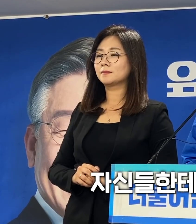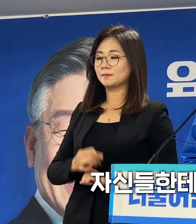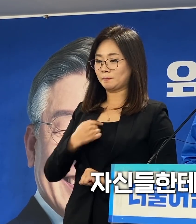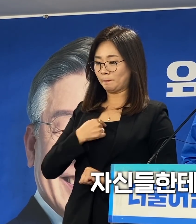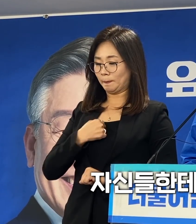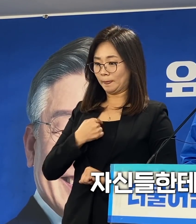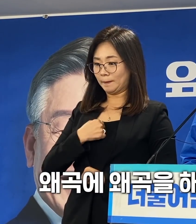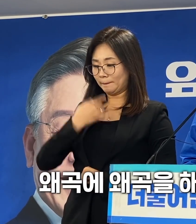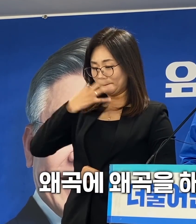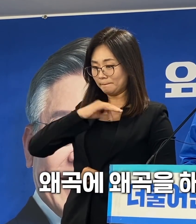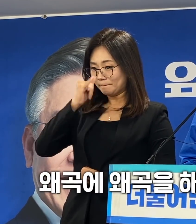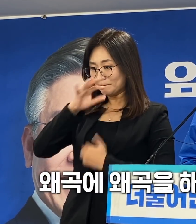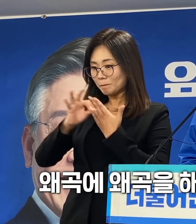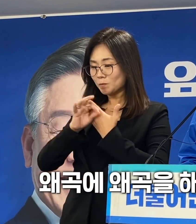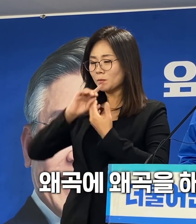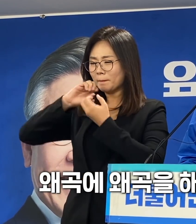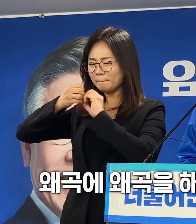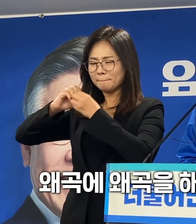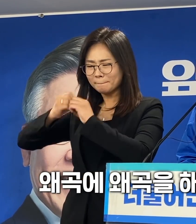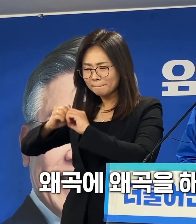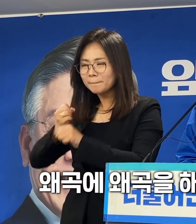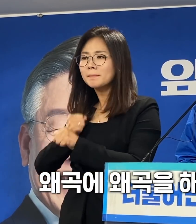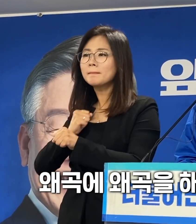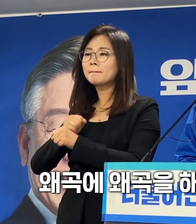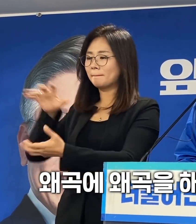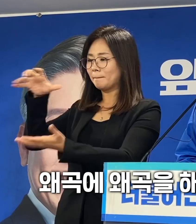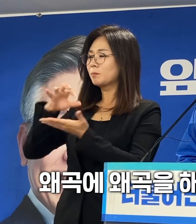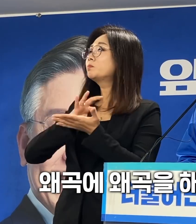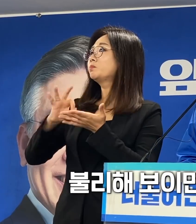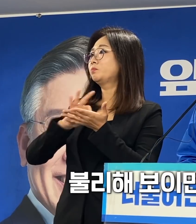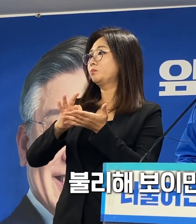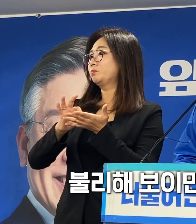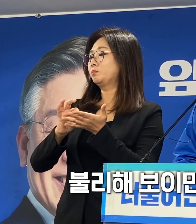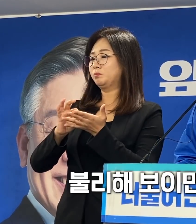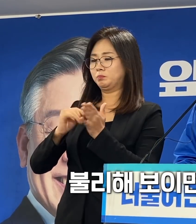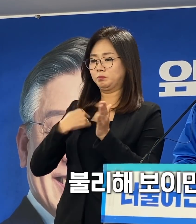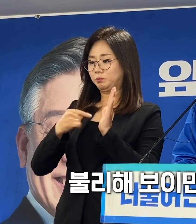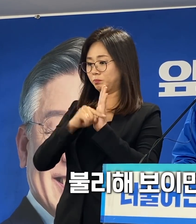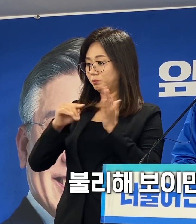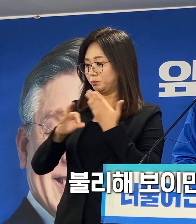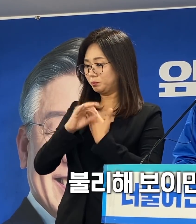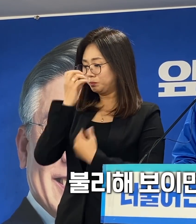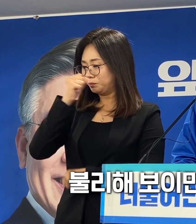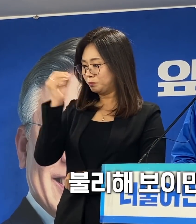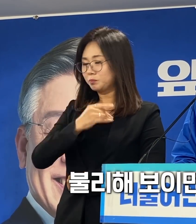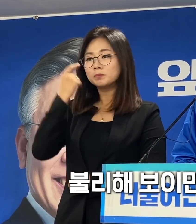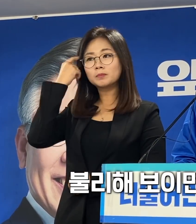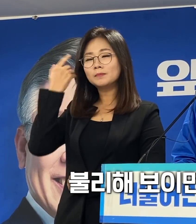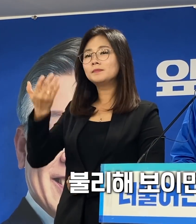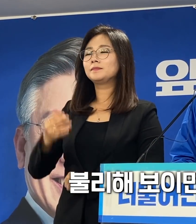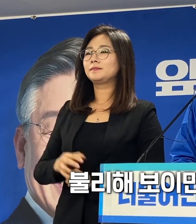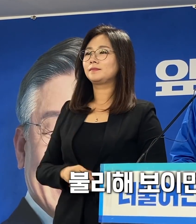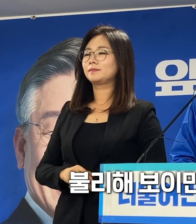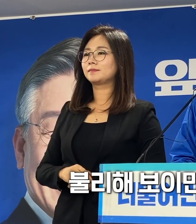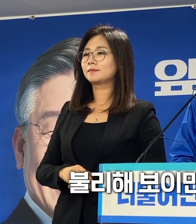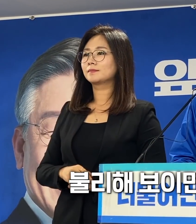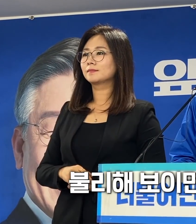자신들한테 유리해 보이면 왜곡에 왜곡을 해서라도 가져다 쓰고 불리해 보이면 갑자기 모른 채 합니까?